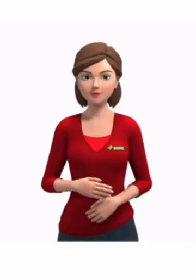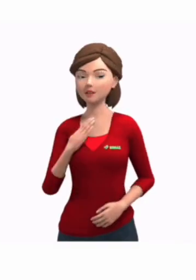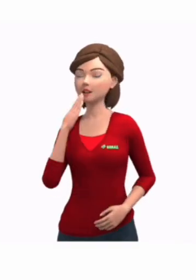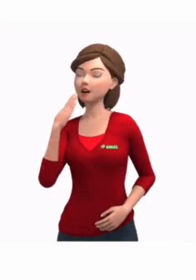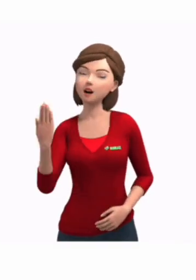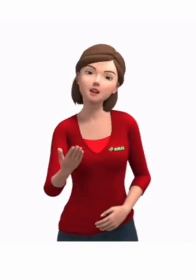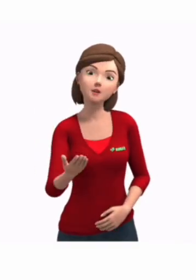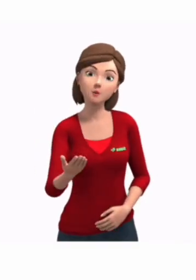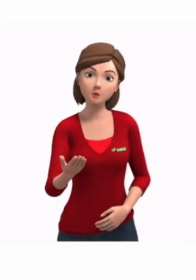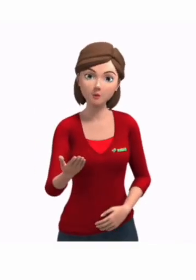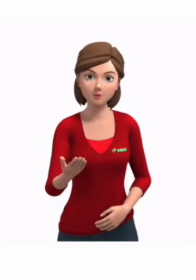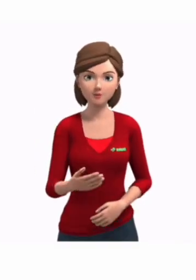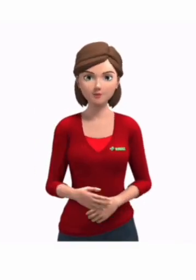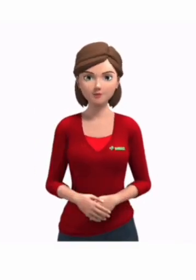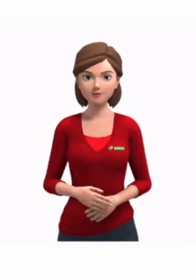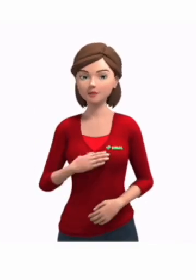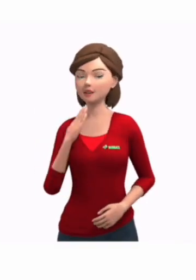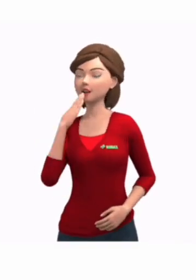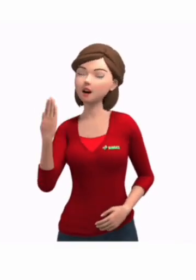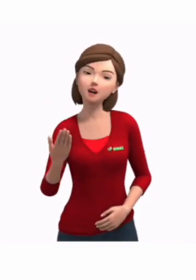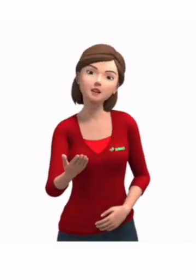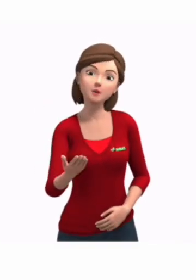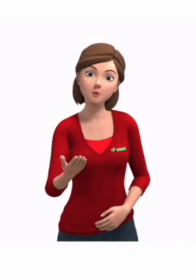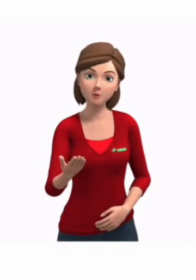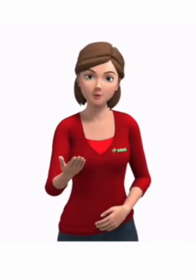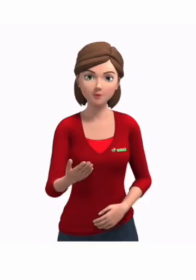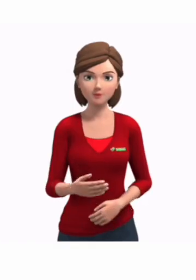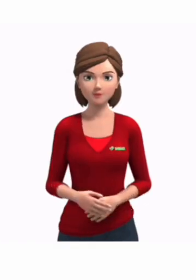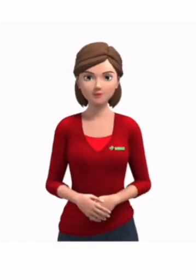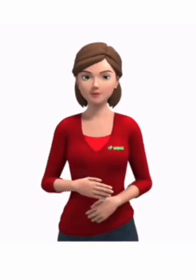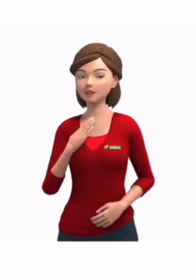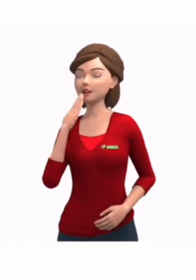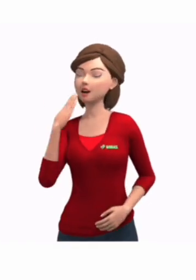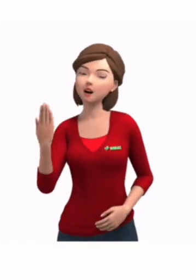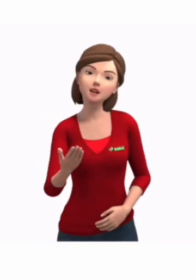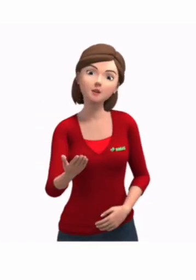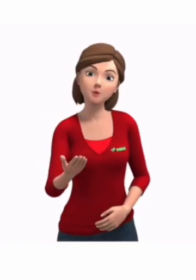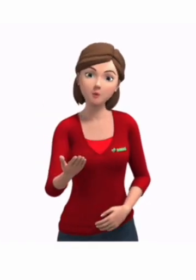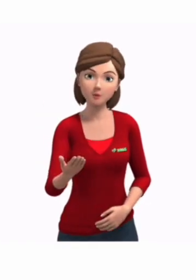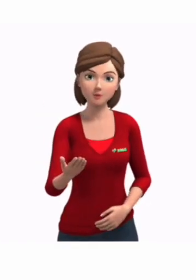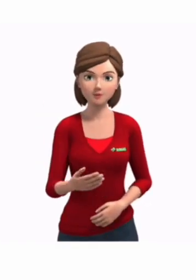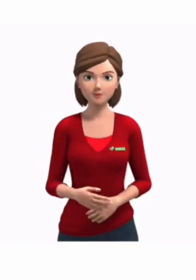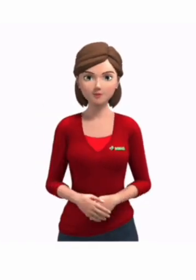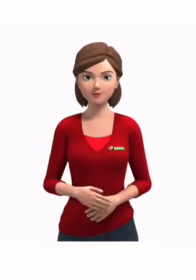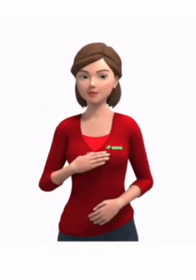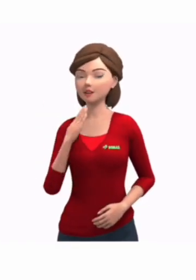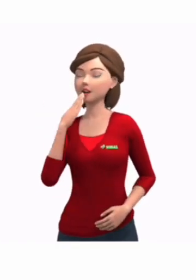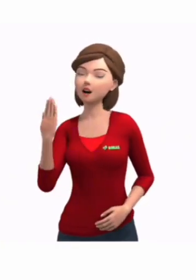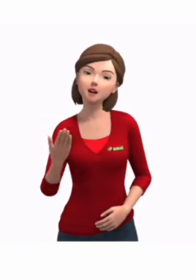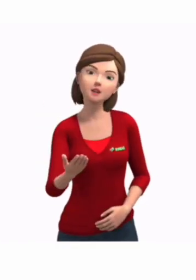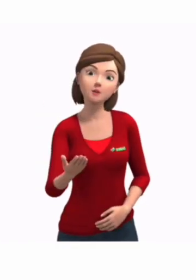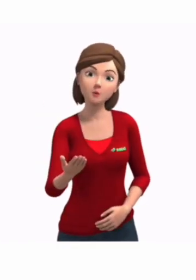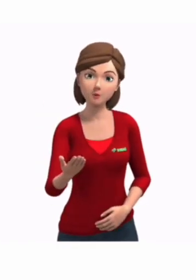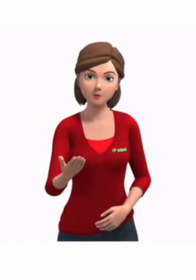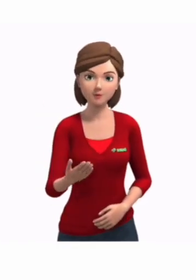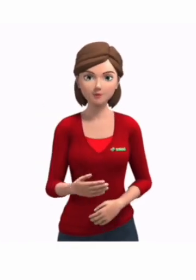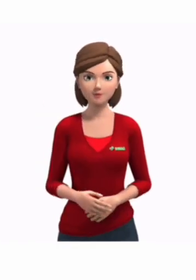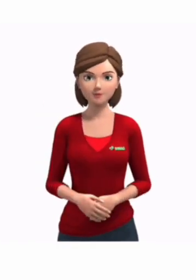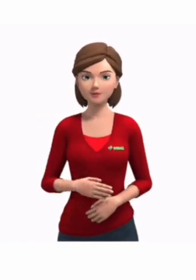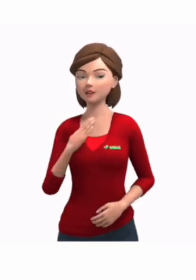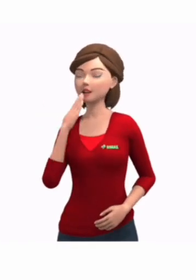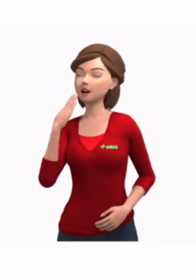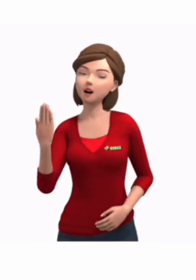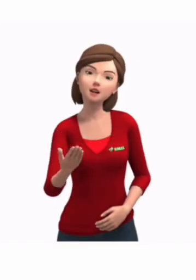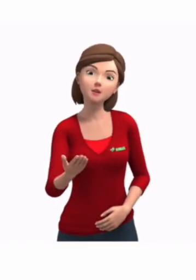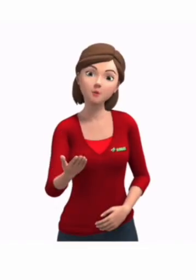de e-commerce et tout ça. Et il y a vraiment un retard sur l'accessibilité des sites web, des